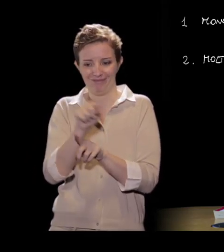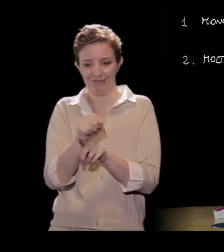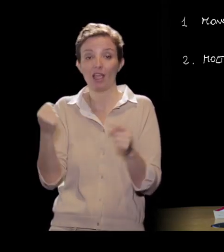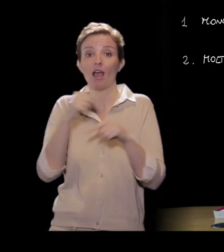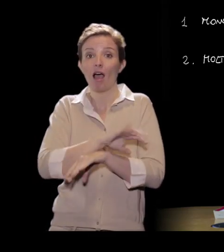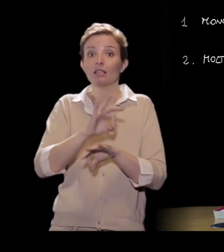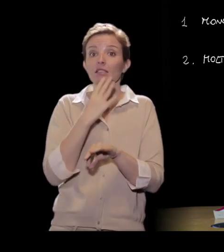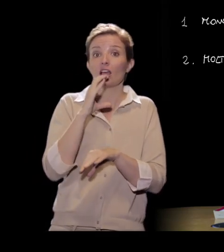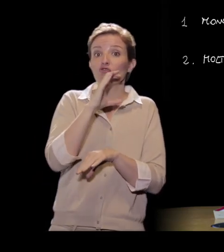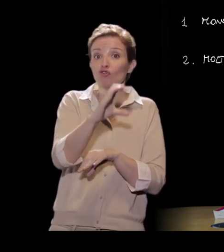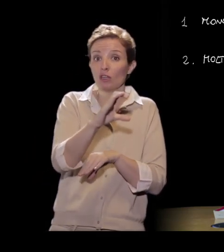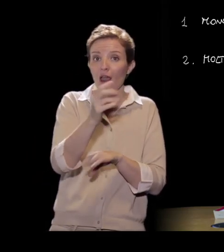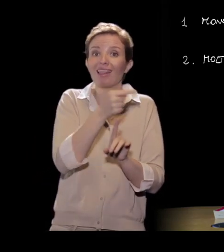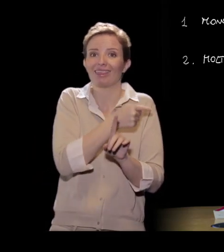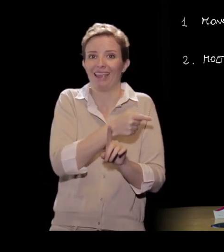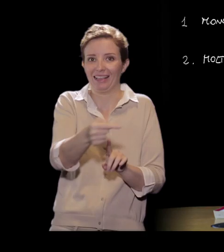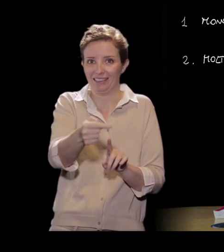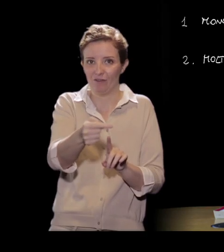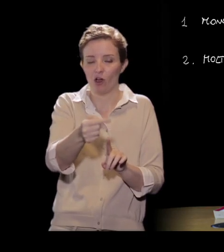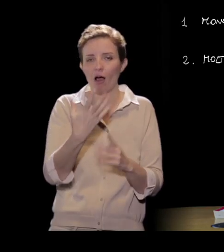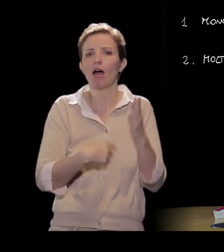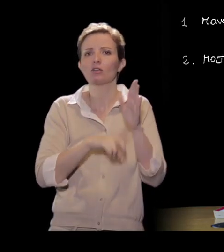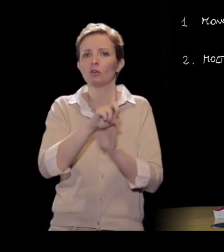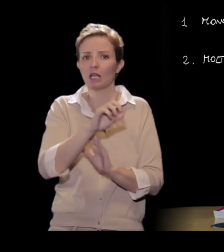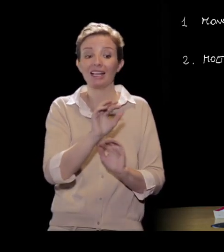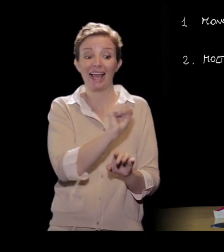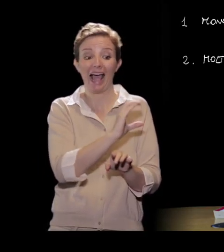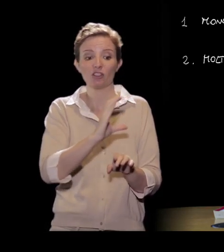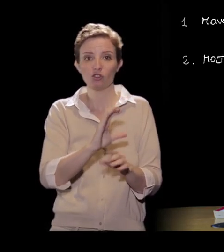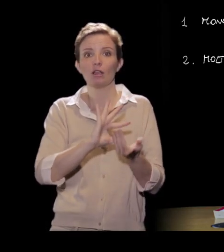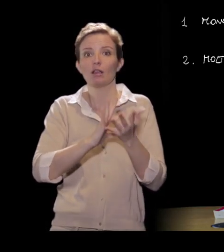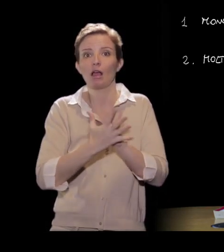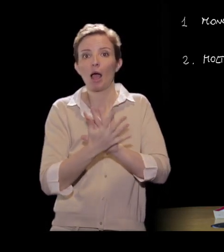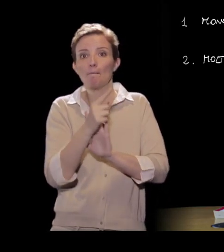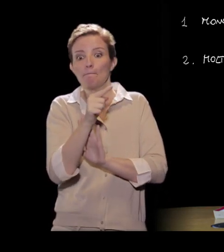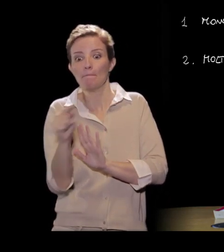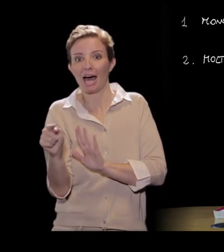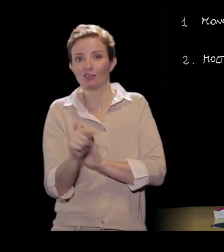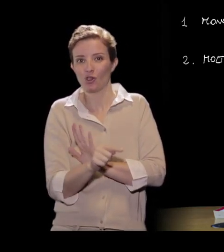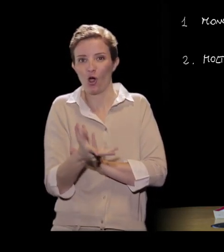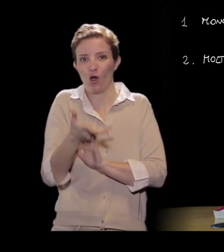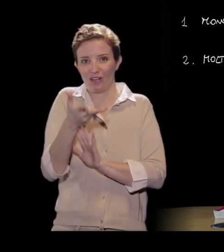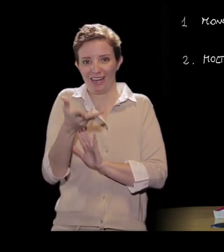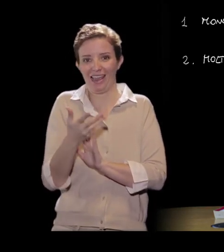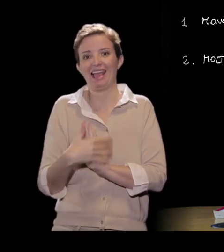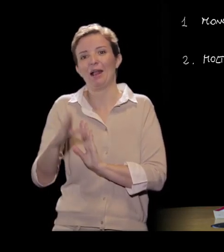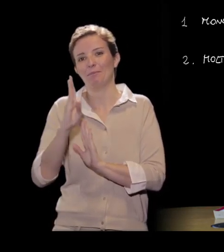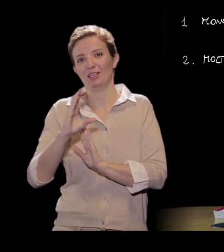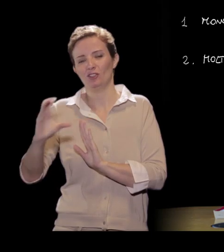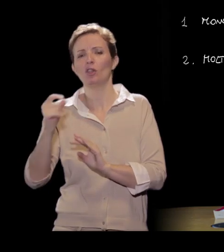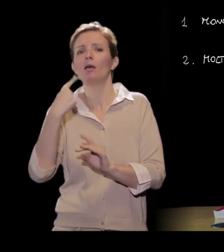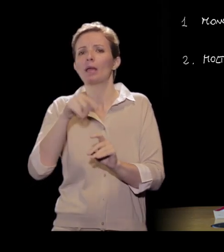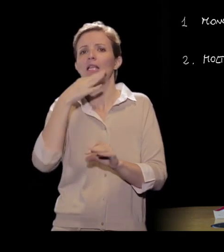negativa avremo che ha ci risulta essere maggiore libici cosa vuol dire questo che è possibile cambiare i